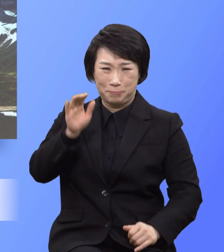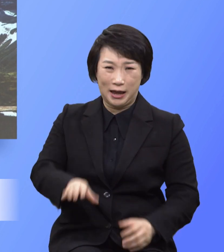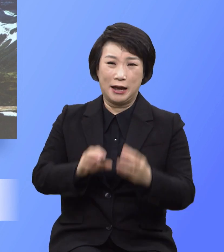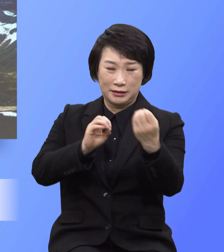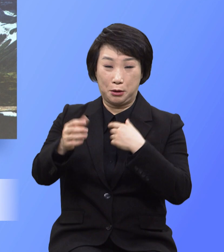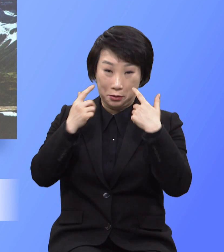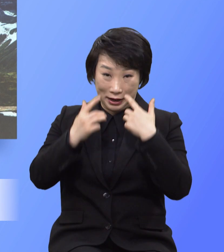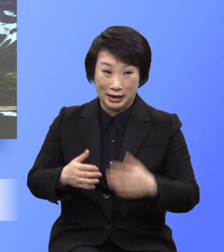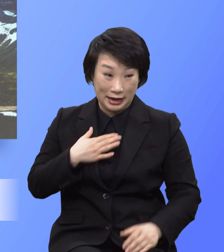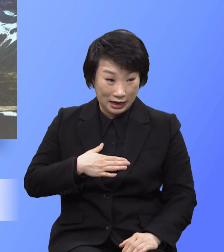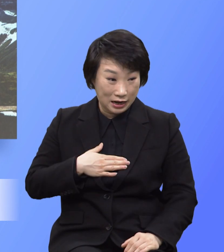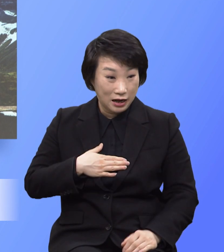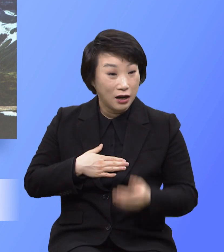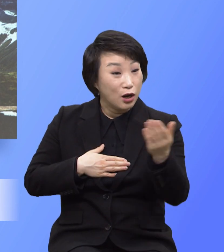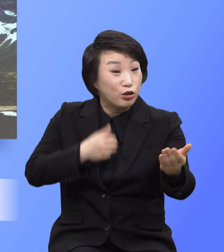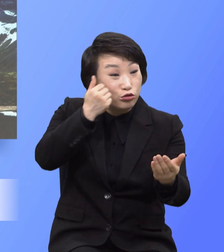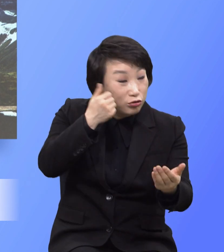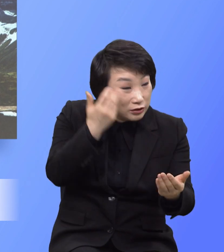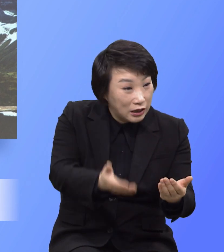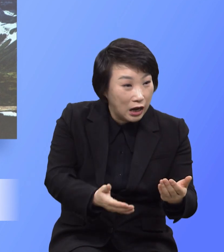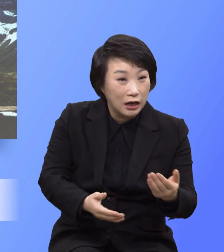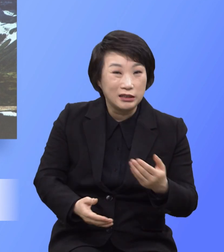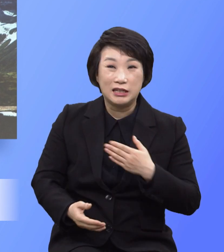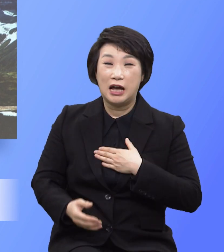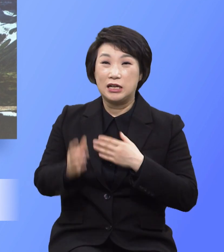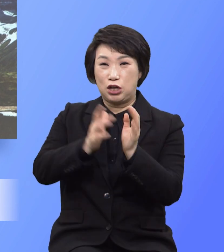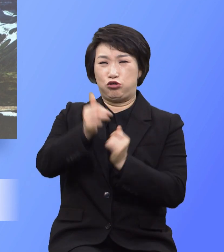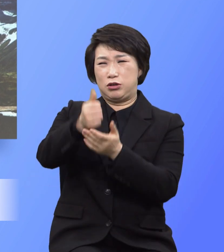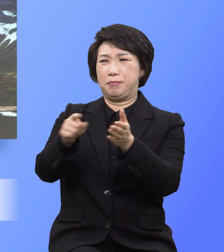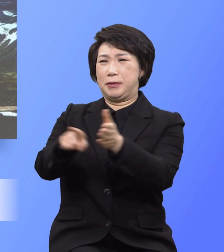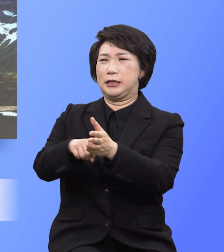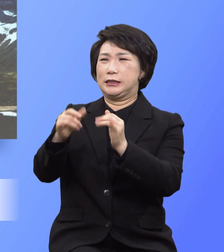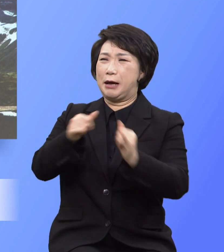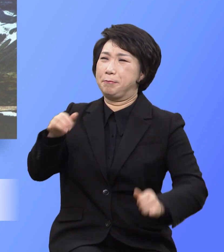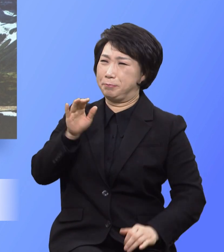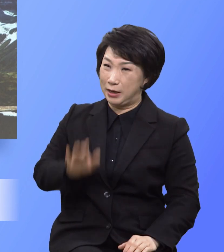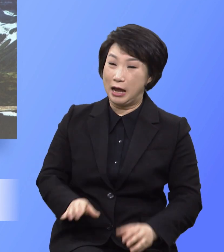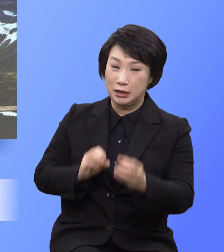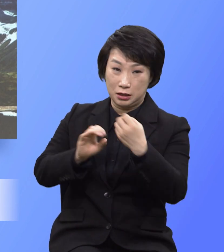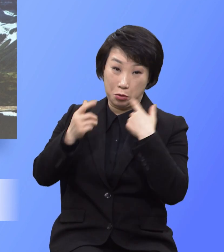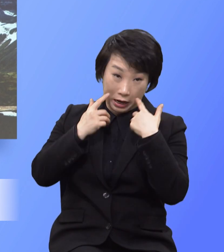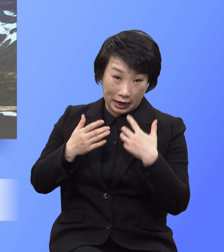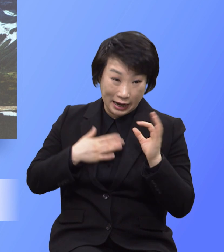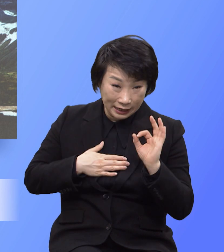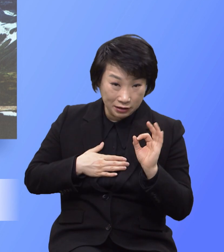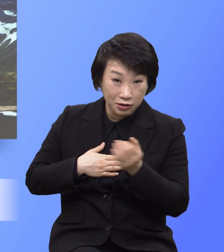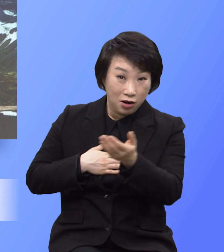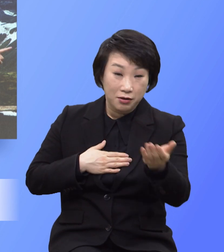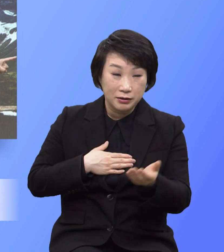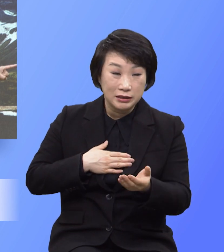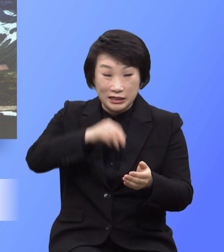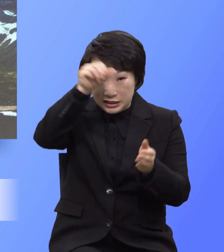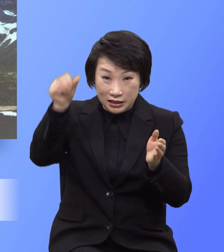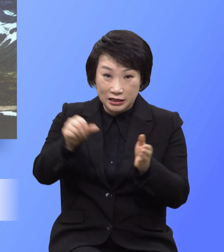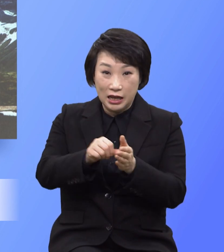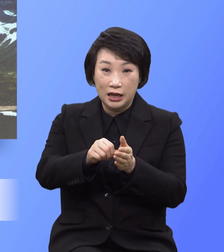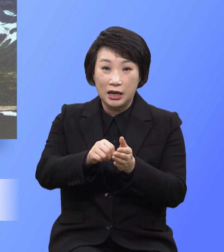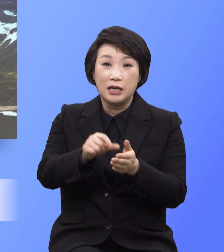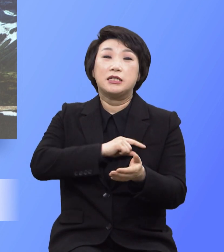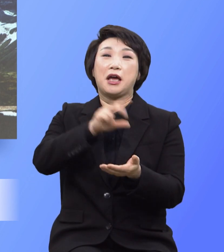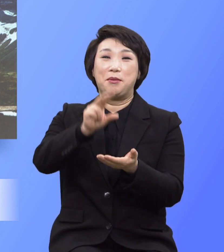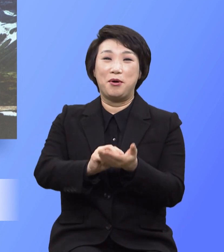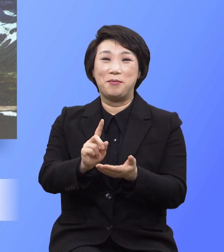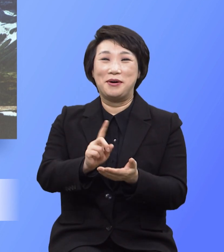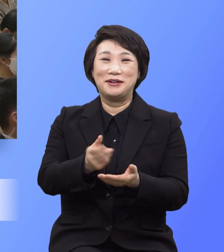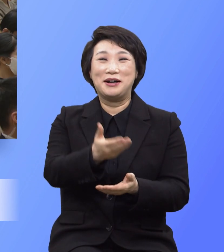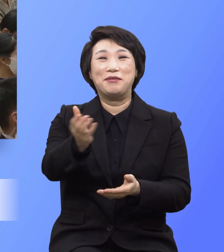당신은 도대체 누굽니까? 나는 예수 믿는 사람입니다. 여러분들의 인생의 제목이 예수